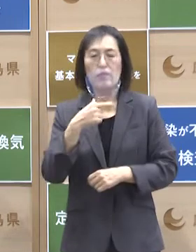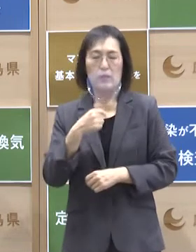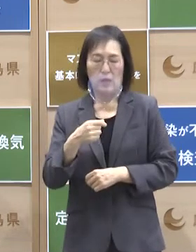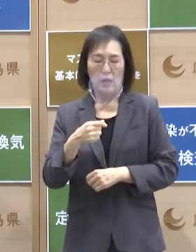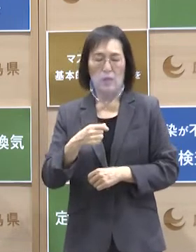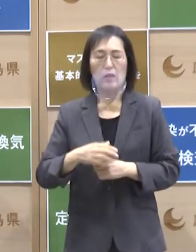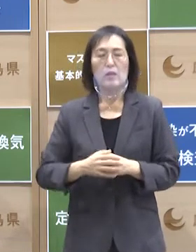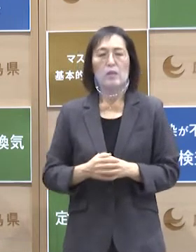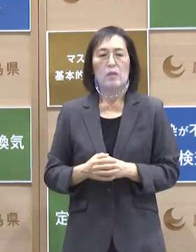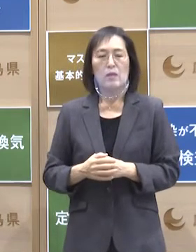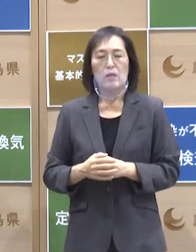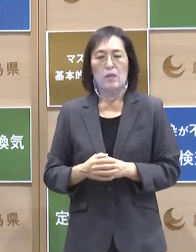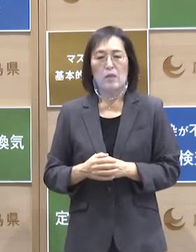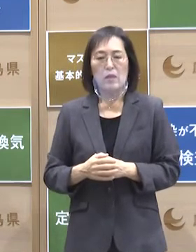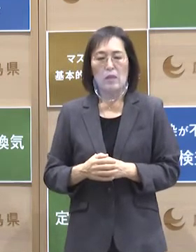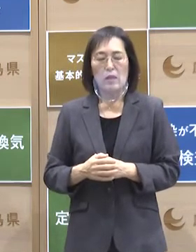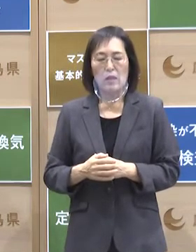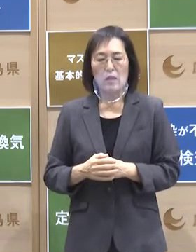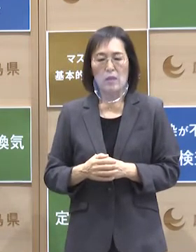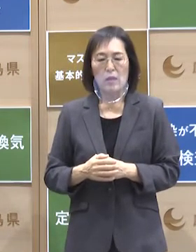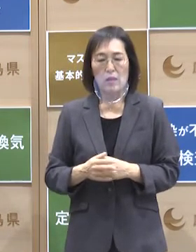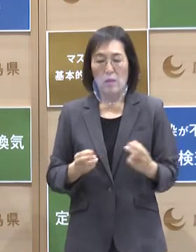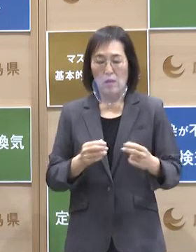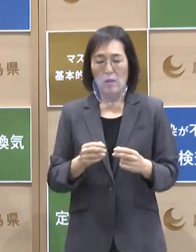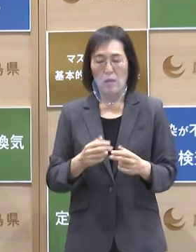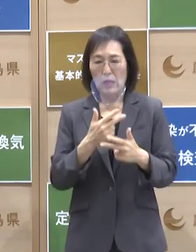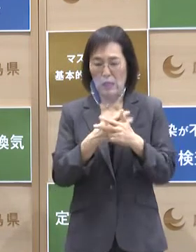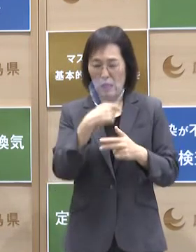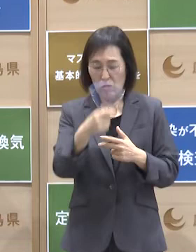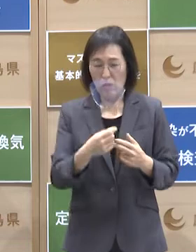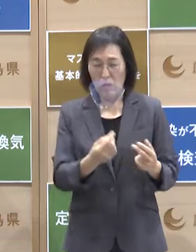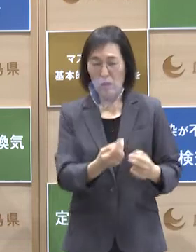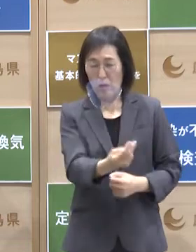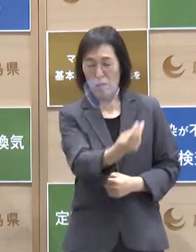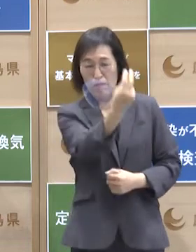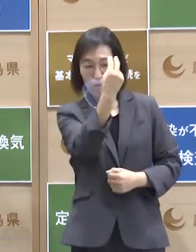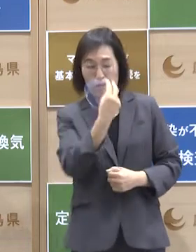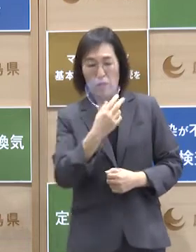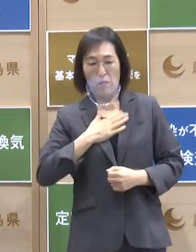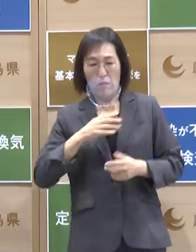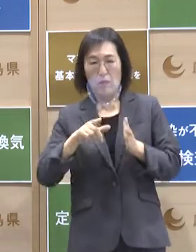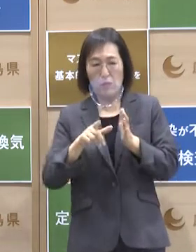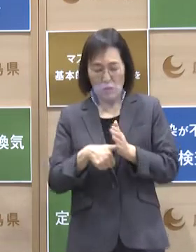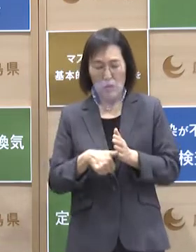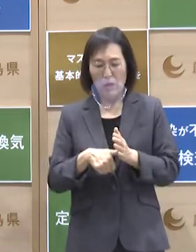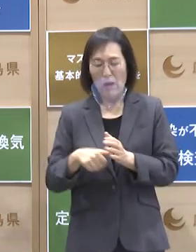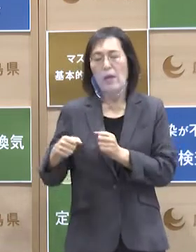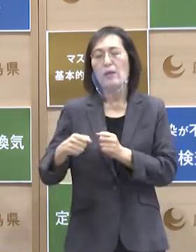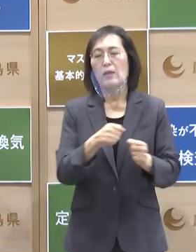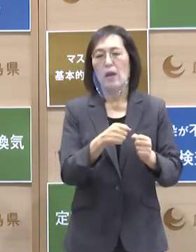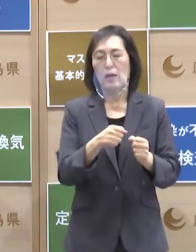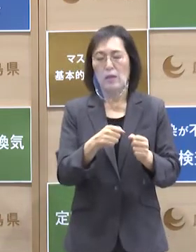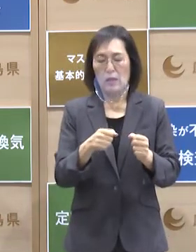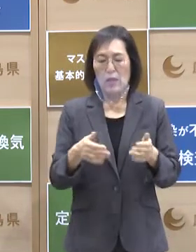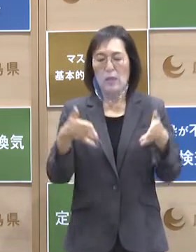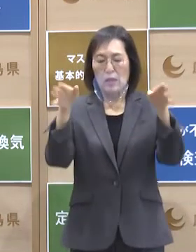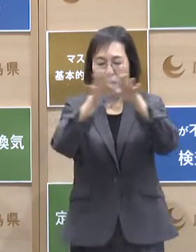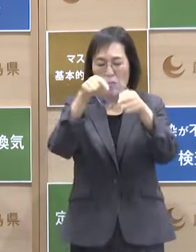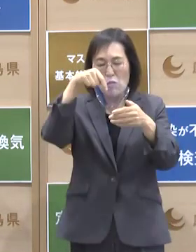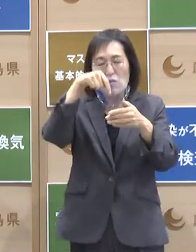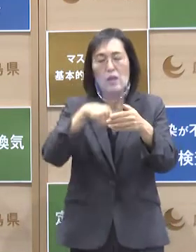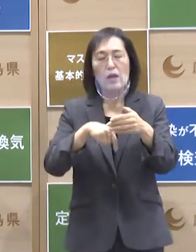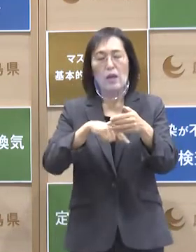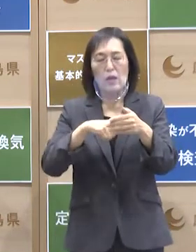かけて、まあ、屋外にいる場合には頑丈な建物に避難してくださいとかですね、まあ、落下した場合にはですね、